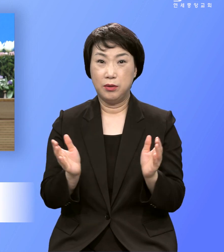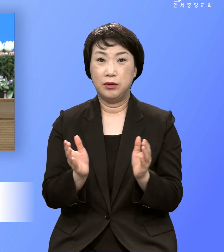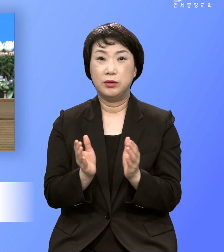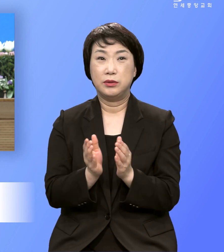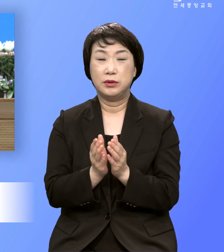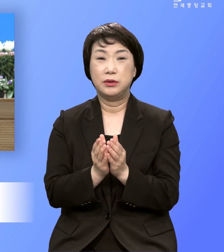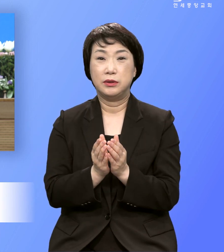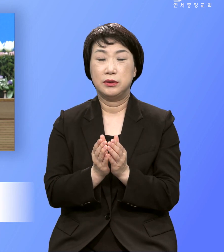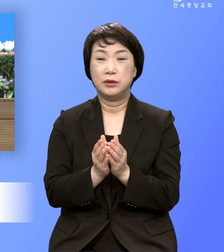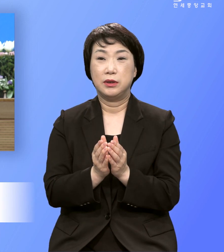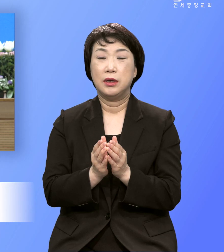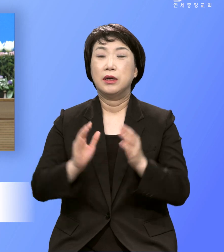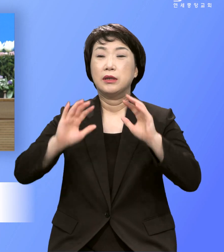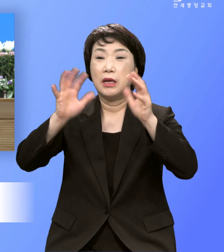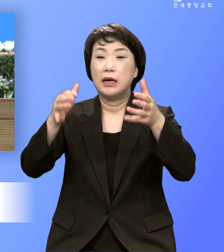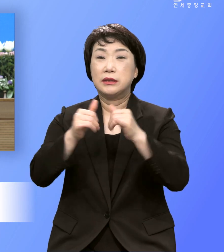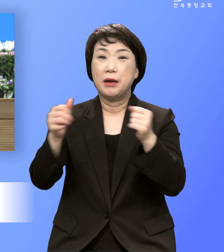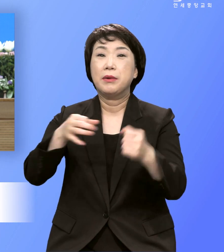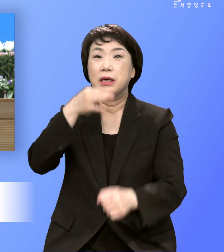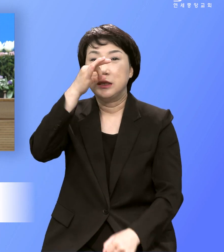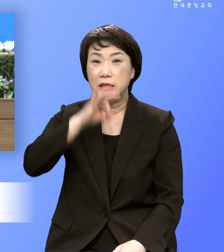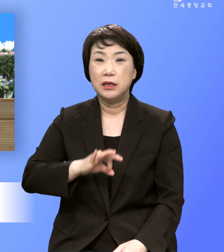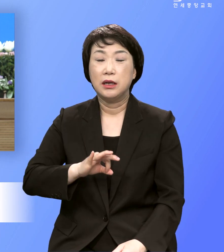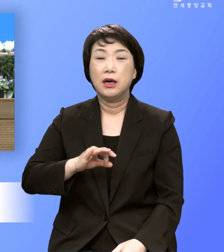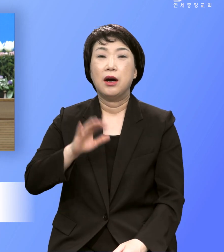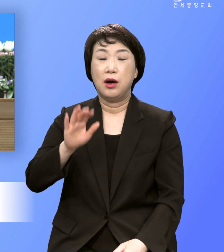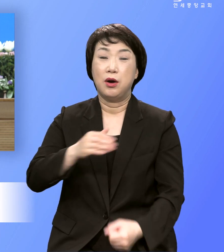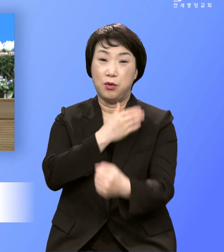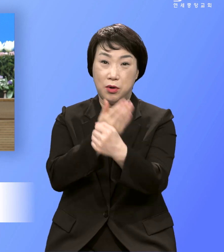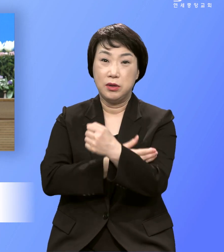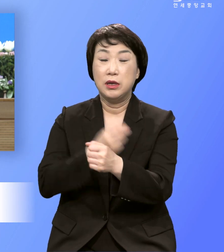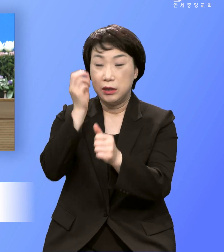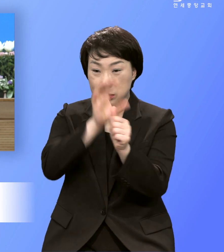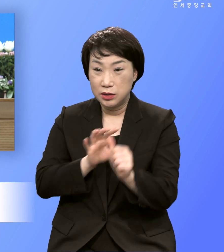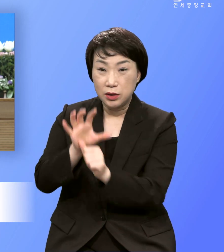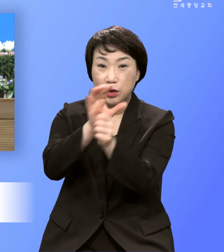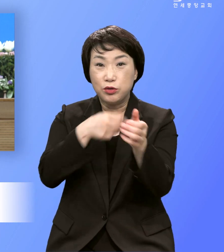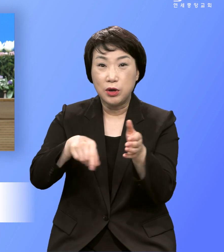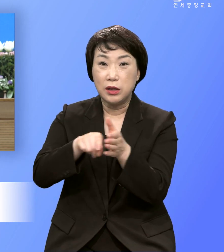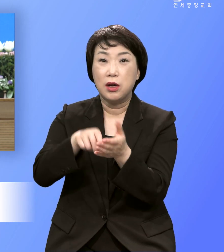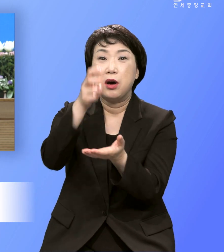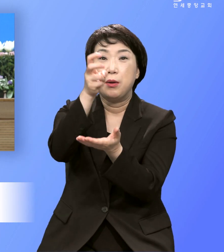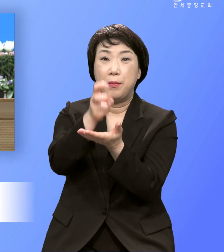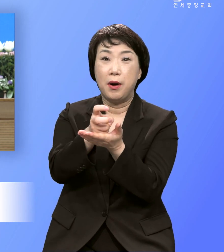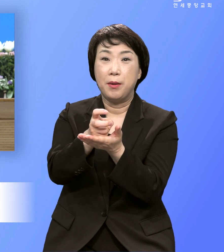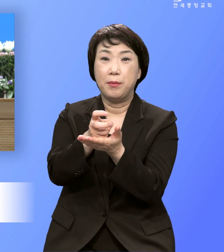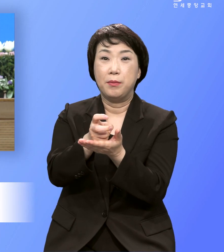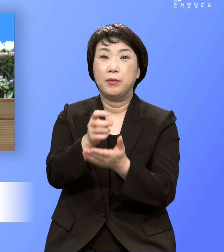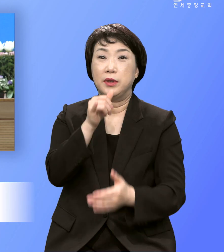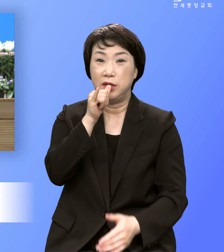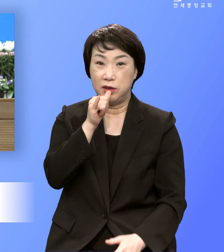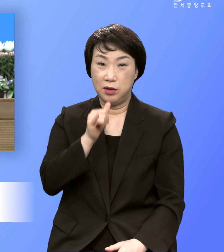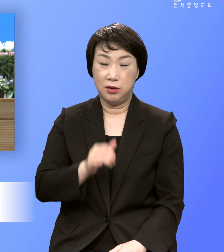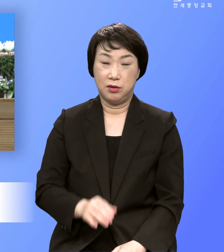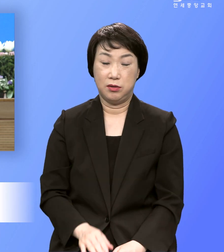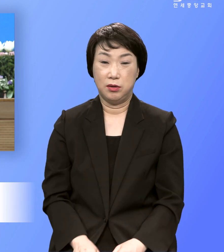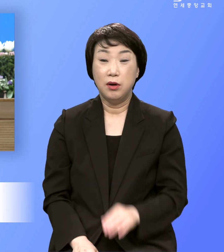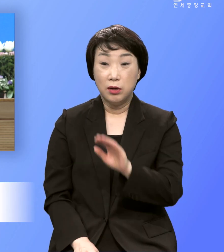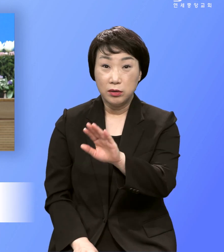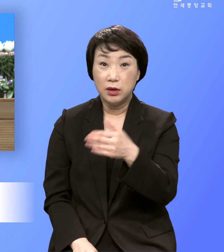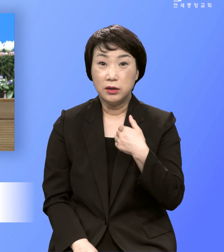모든 국민의 권익을 지키기 위해서 헌법이 있어요. 근데